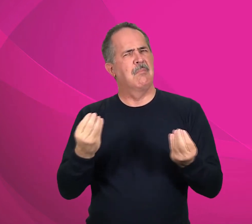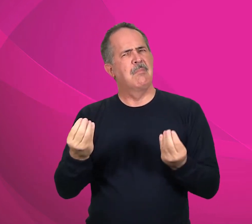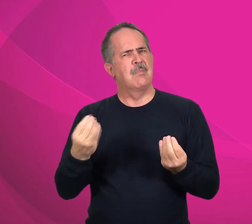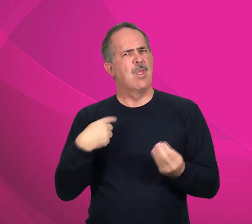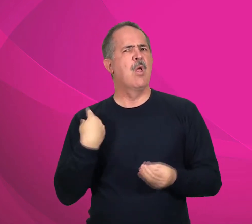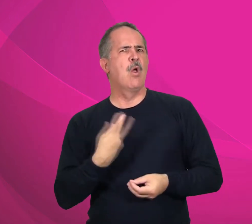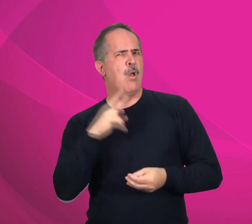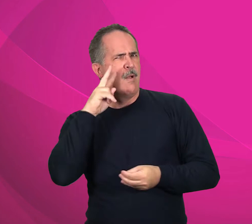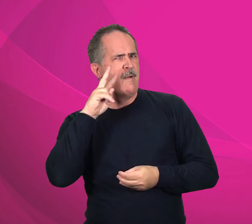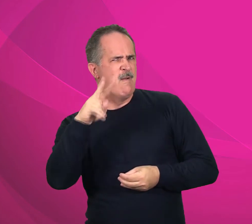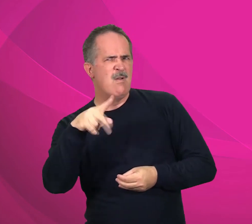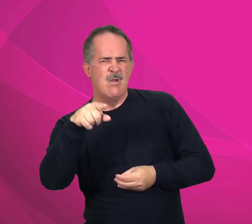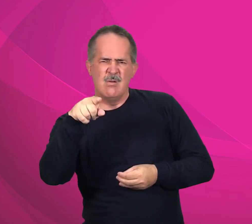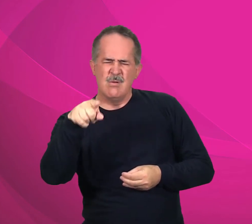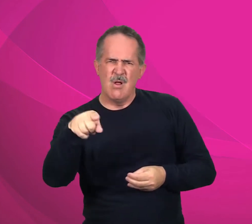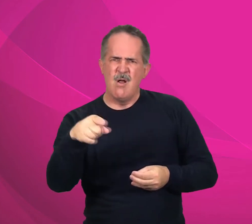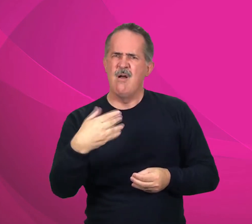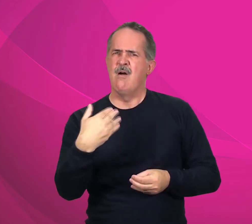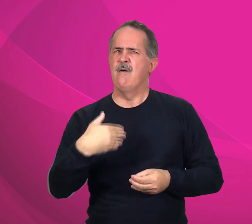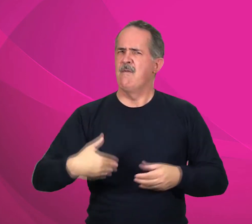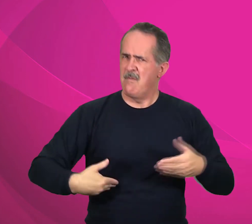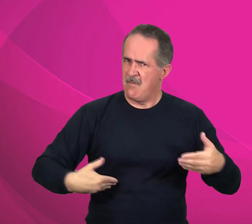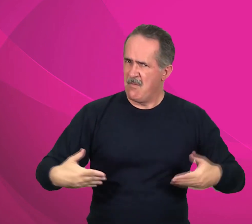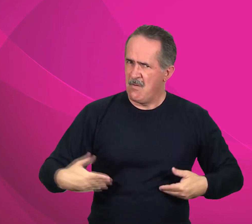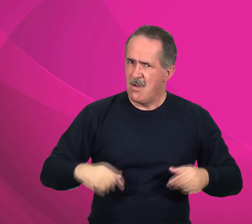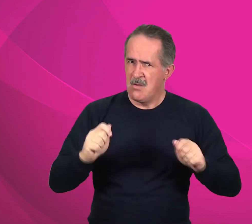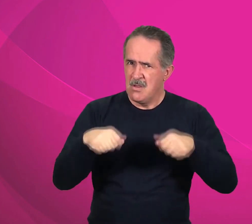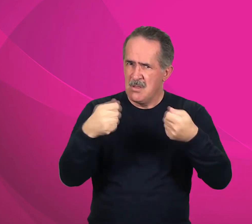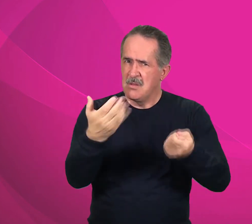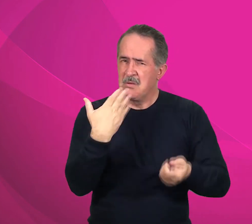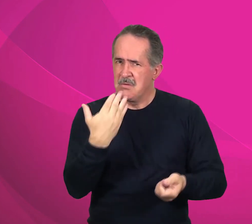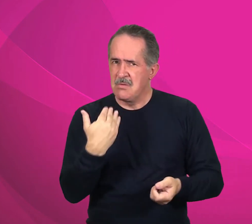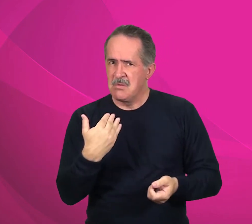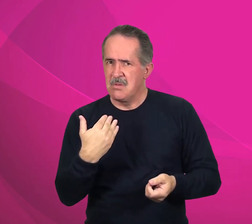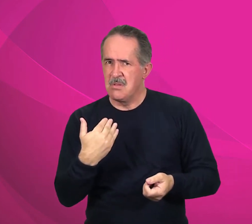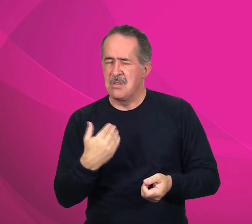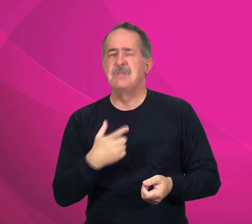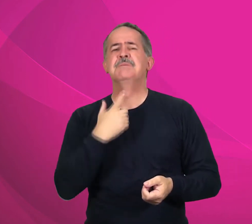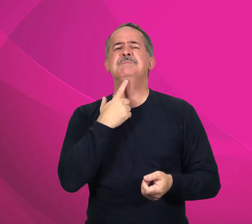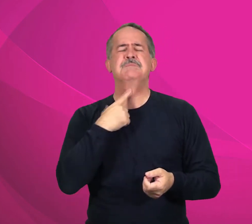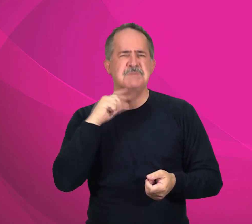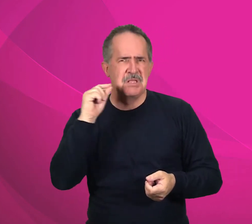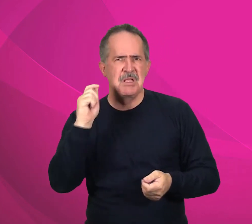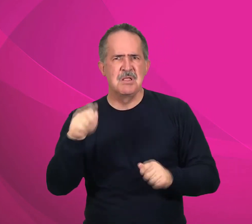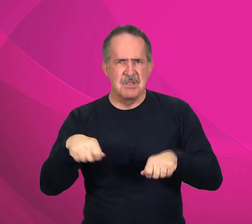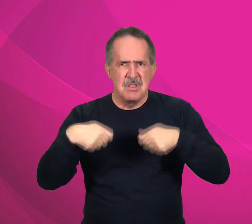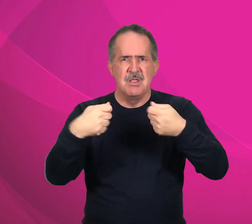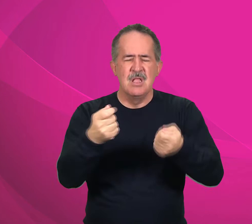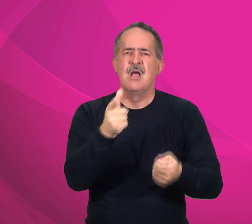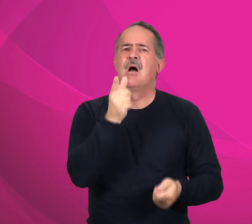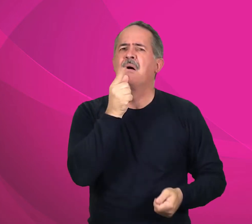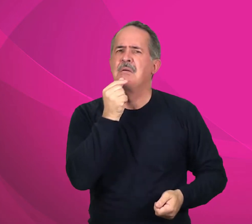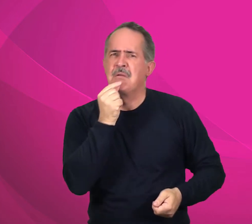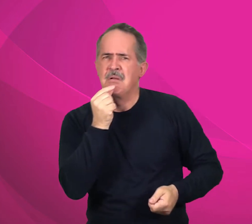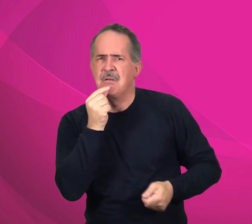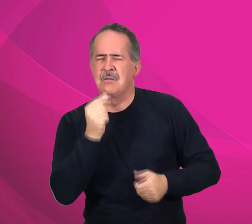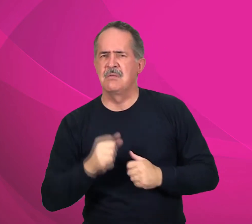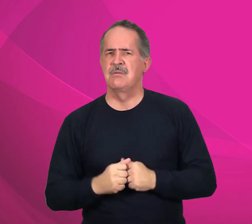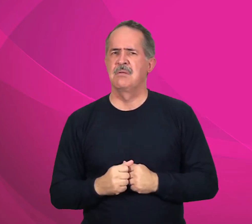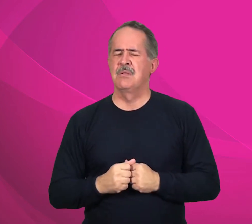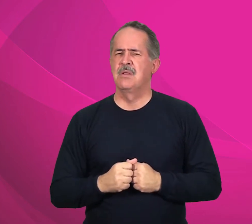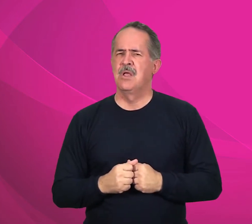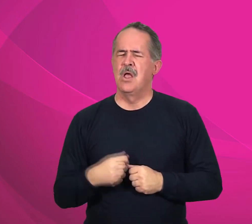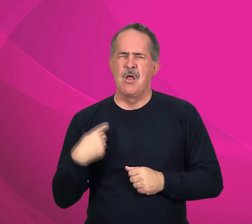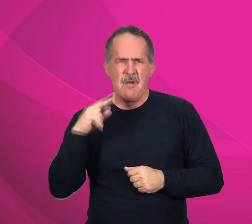foi que tivemos com fome e temos de comer com sede e te demos de bebê